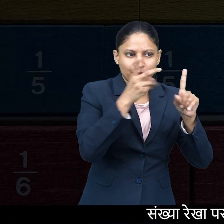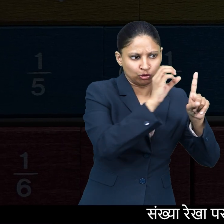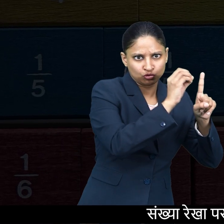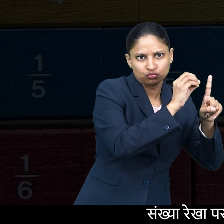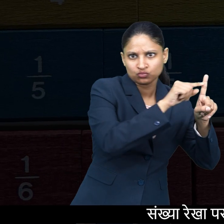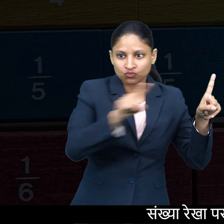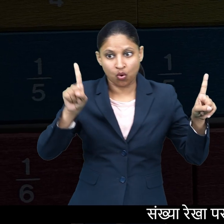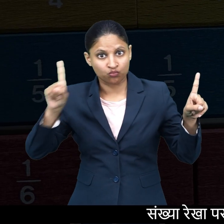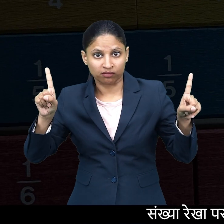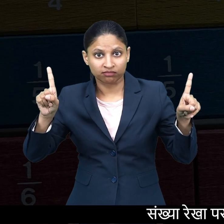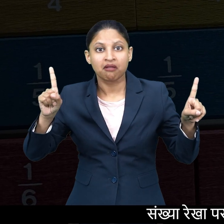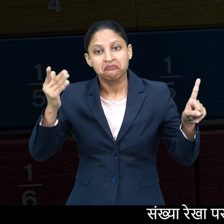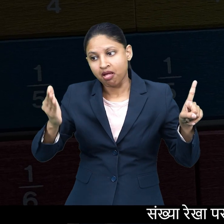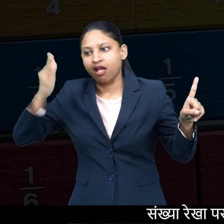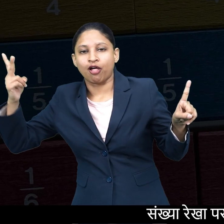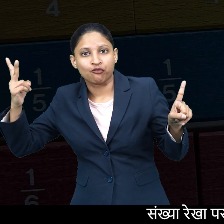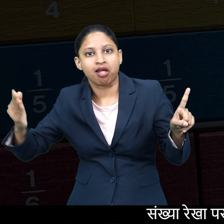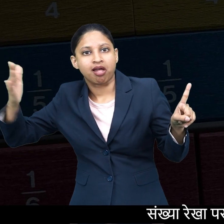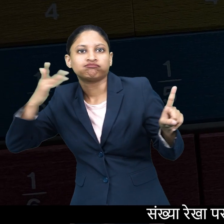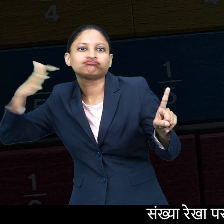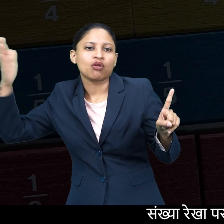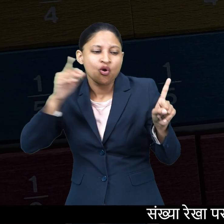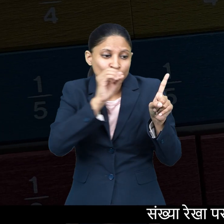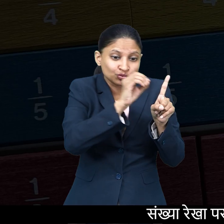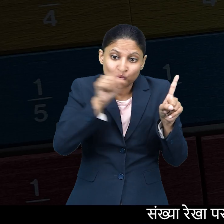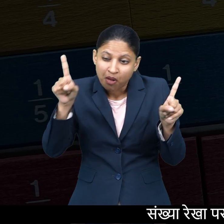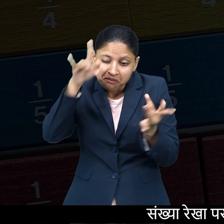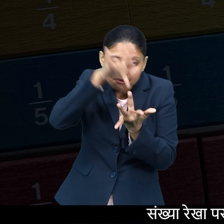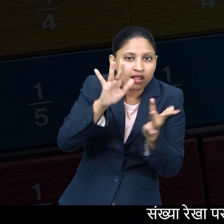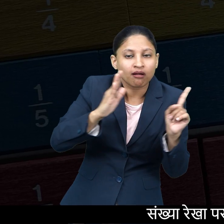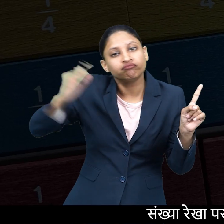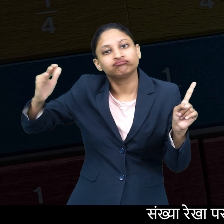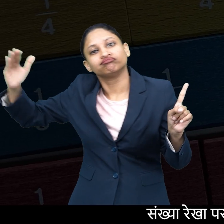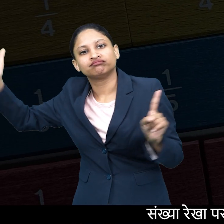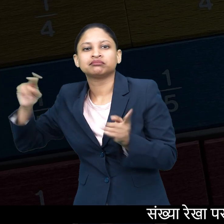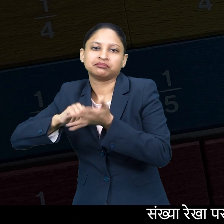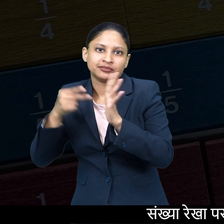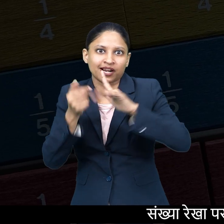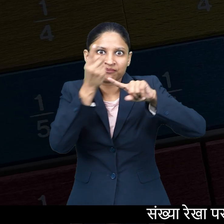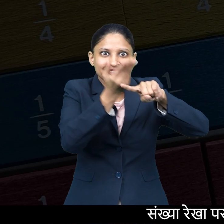संख्या रेखा पर अनुचित अंश हमेशा 1 से बड़े होते हैं।